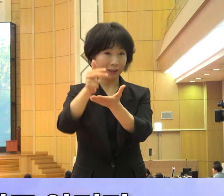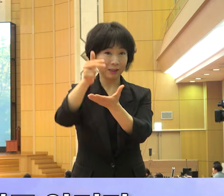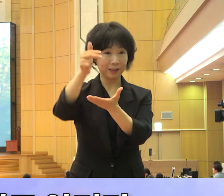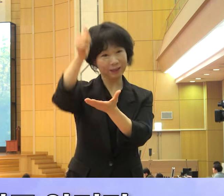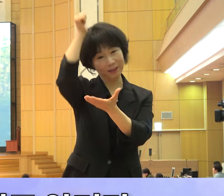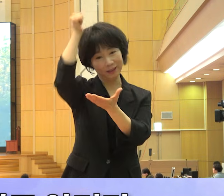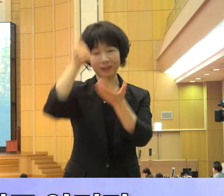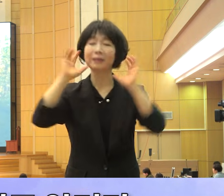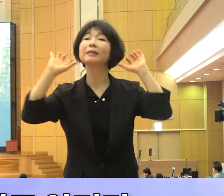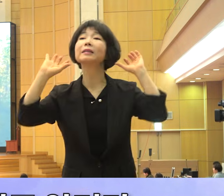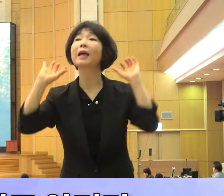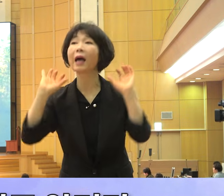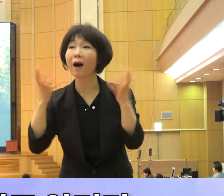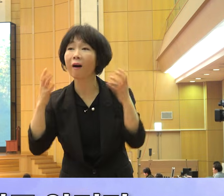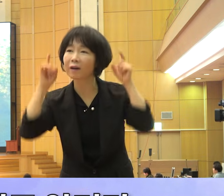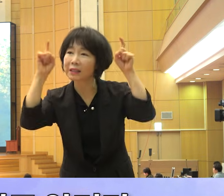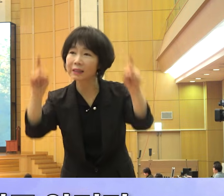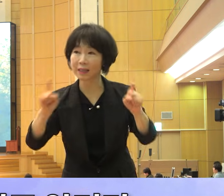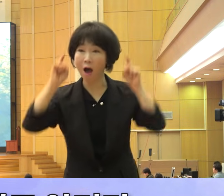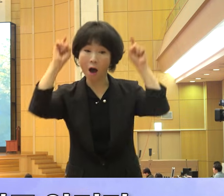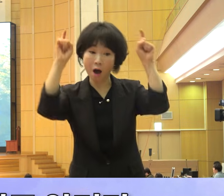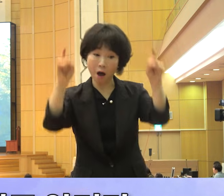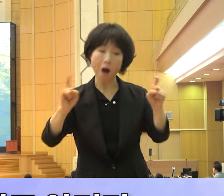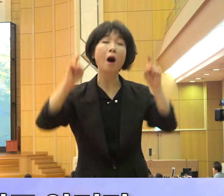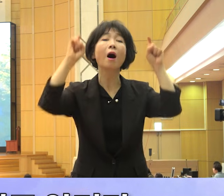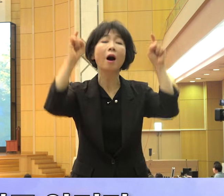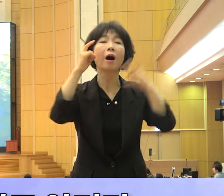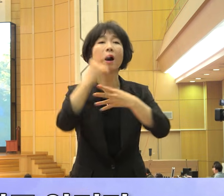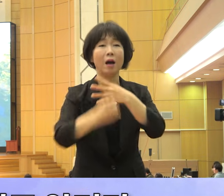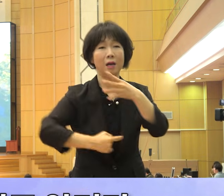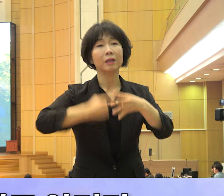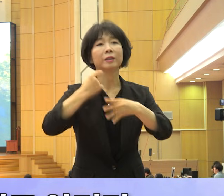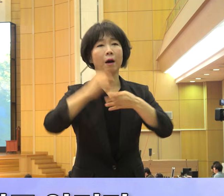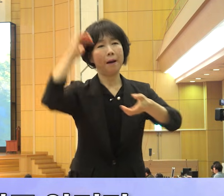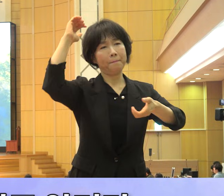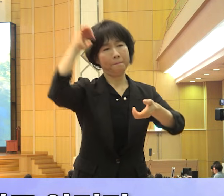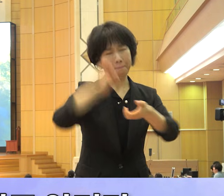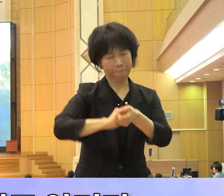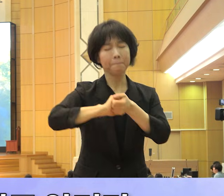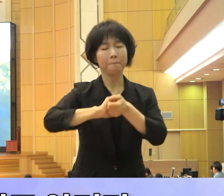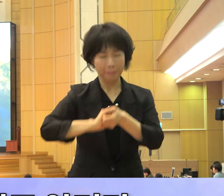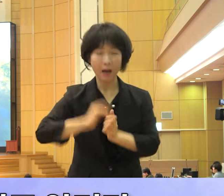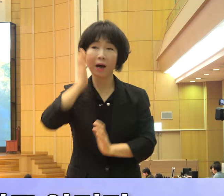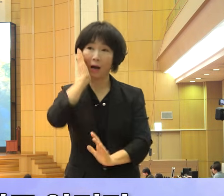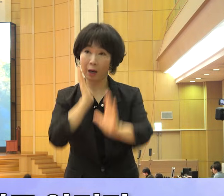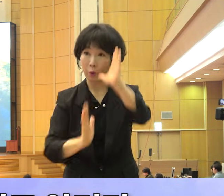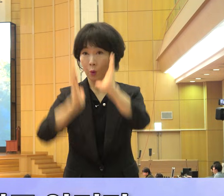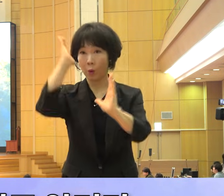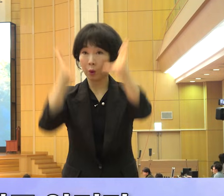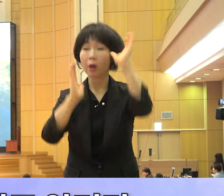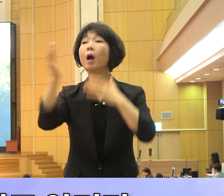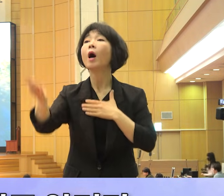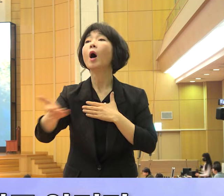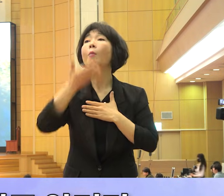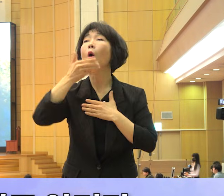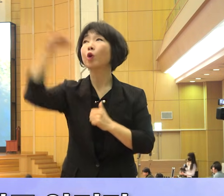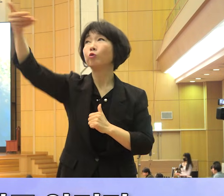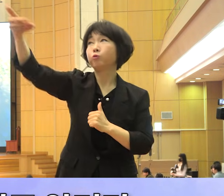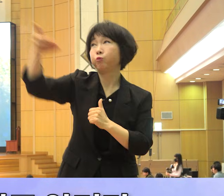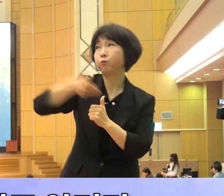나는 그의 어린 양. 저를 따라 꼴을